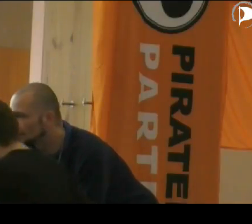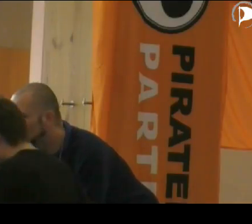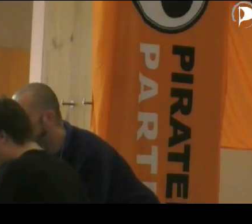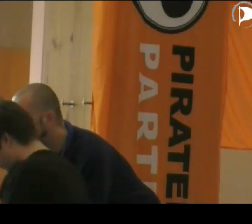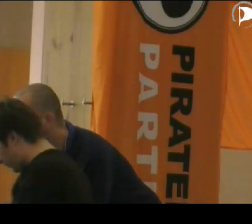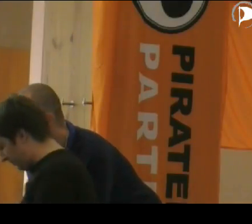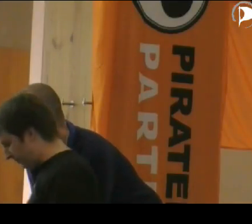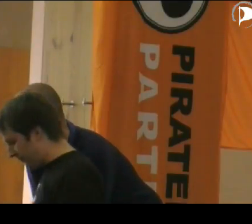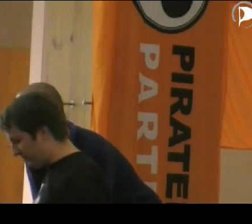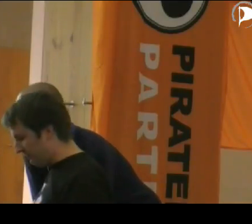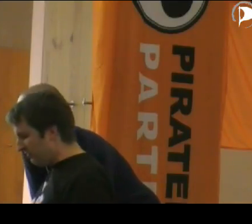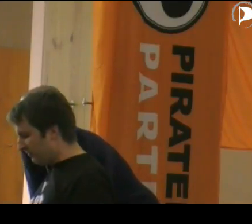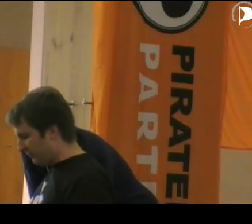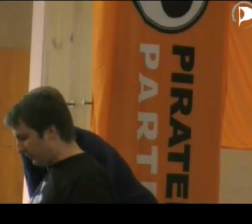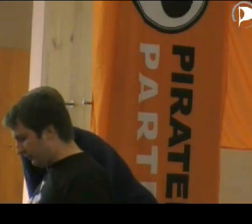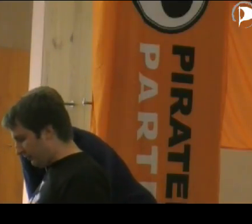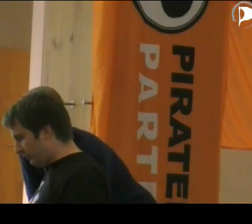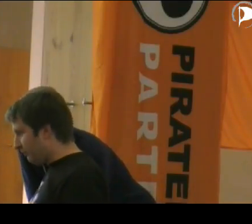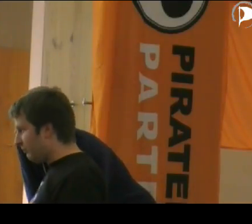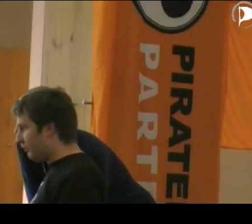das noch nicht